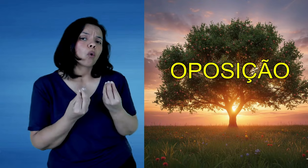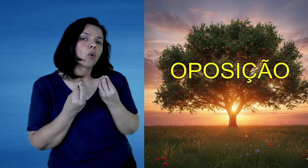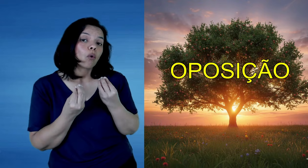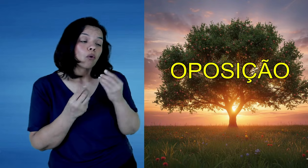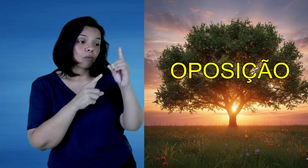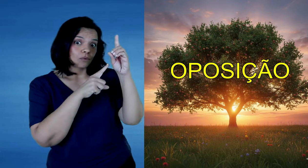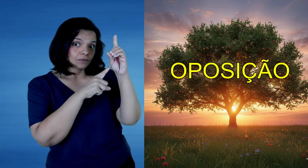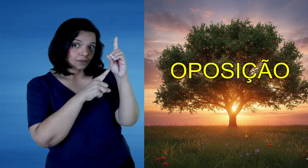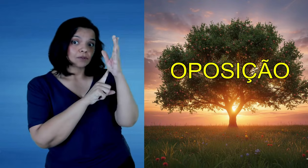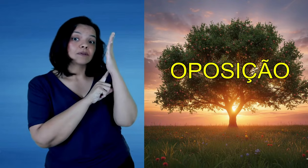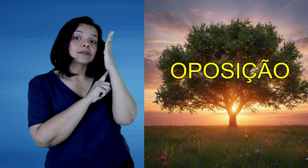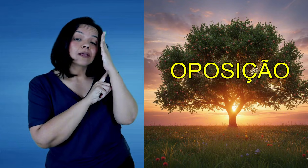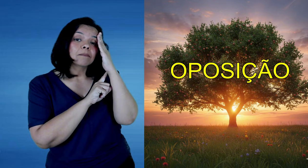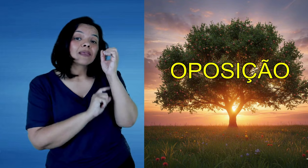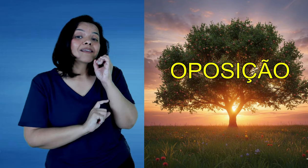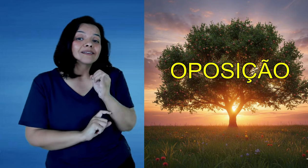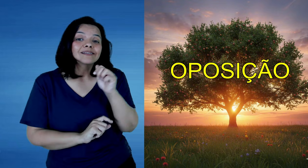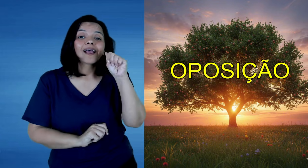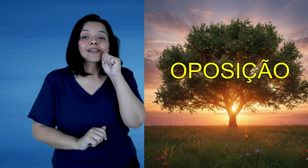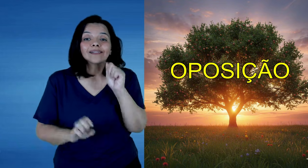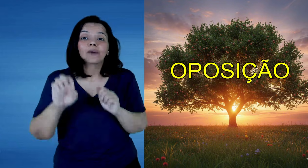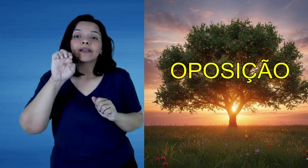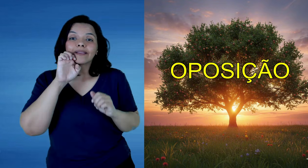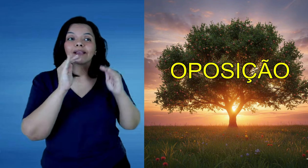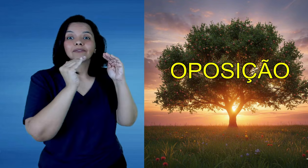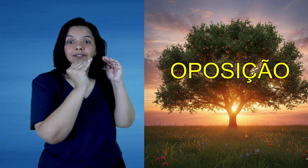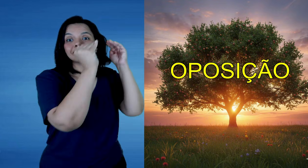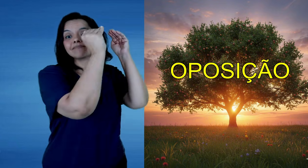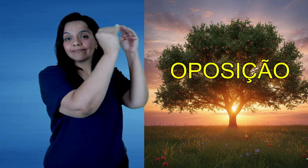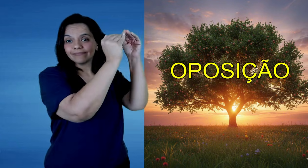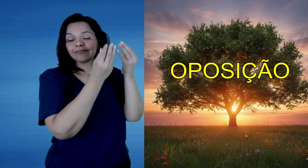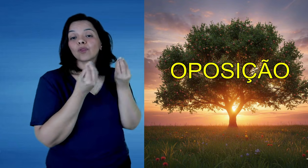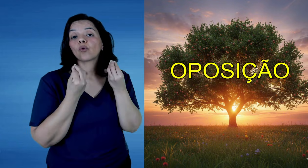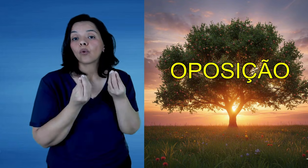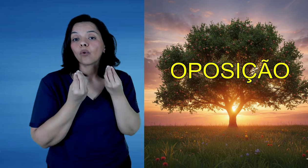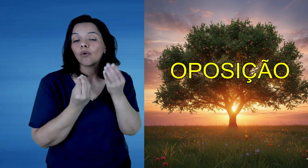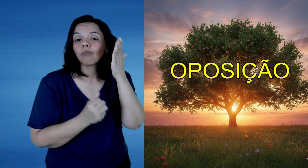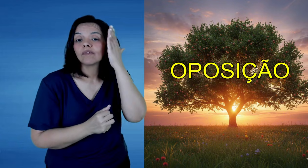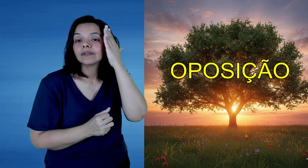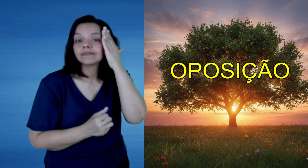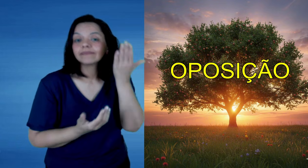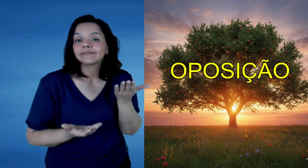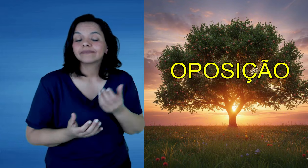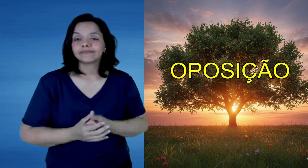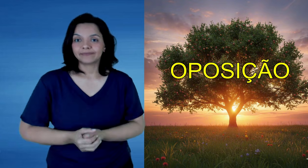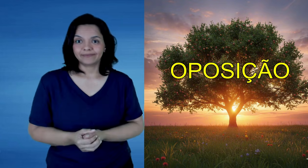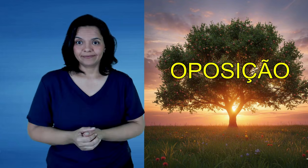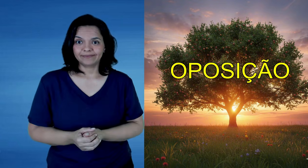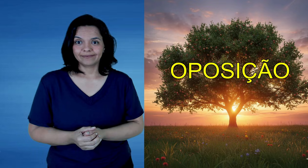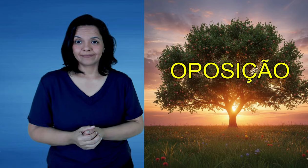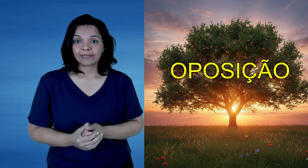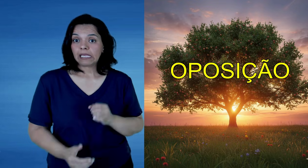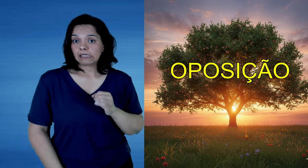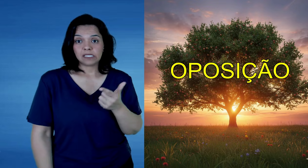uma oposição, um desafio. E Deus sabia que eles tinham que obedecer a